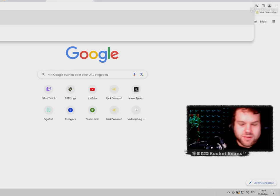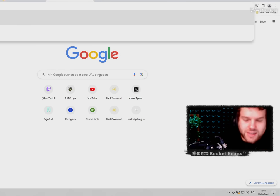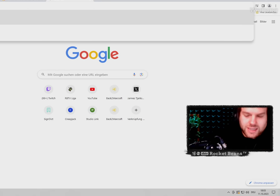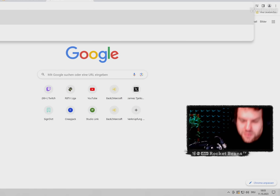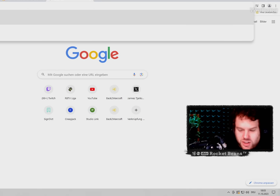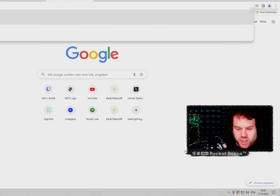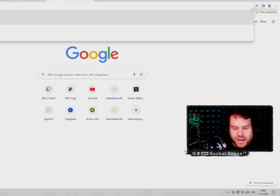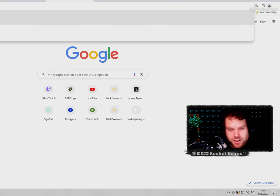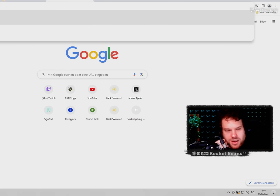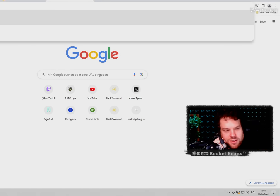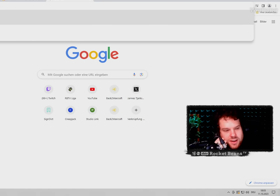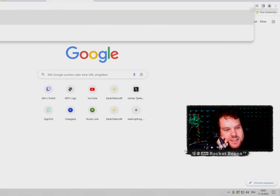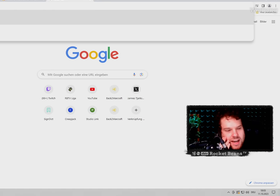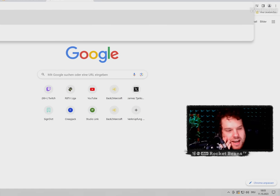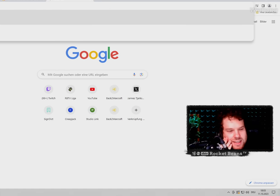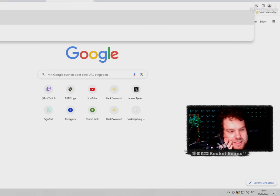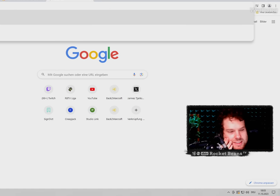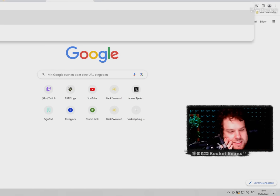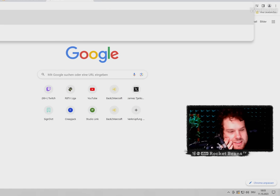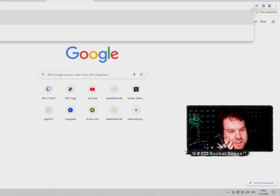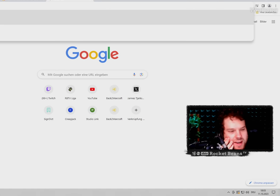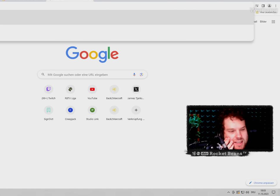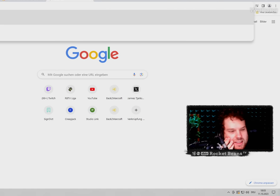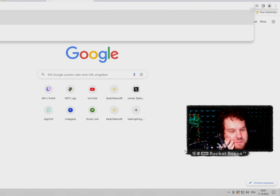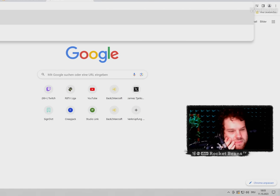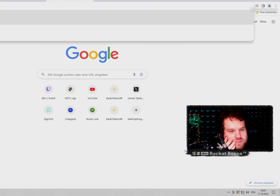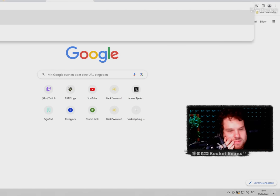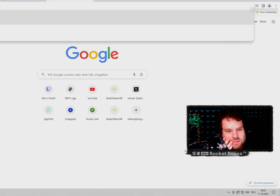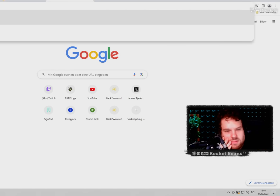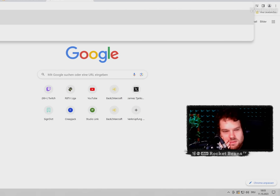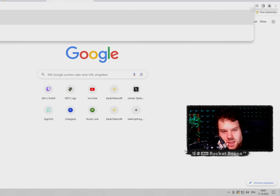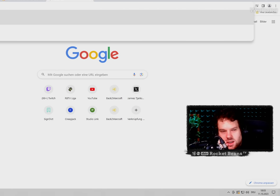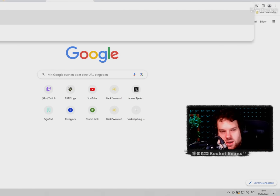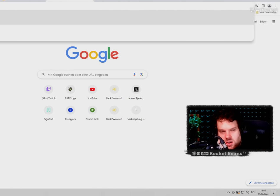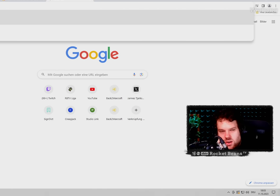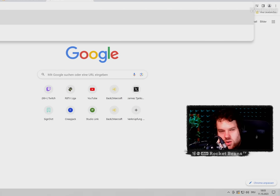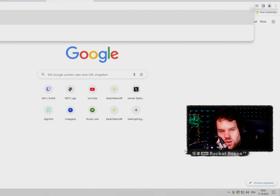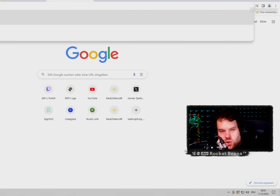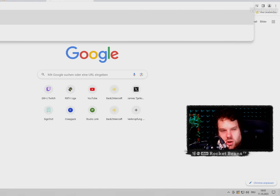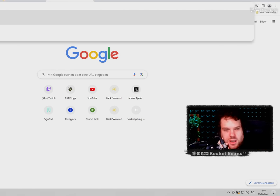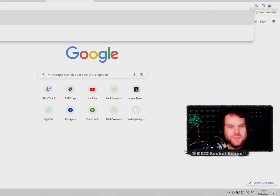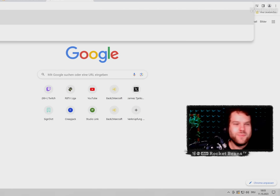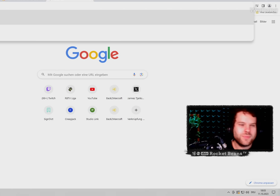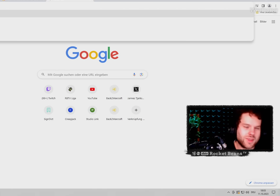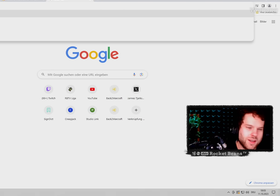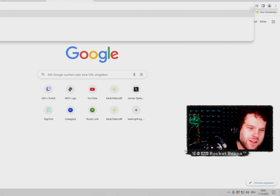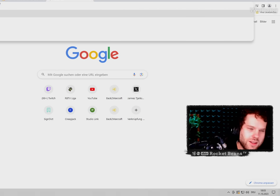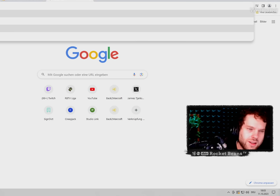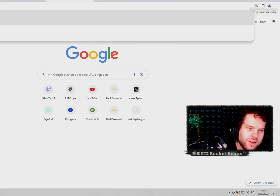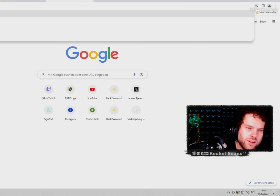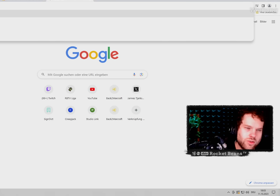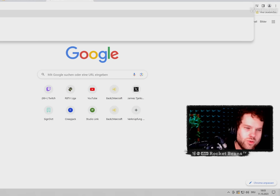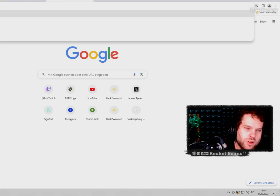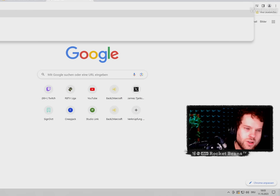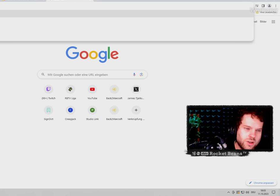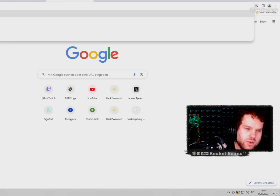Weitgreifende Entscheidung. Entschuldigung. würde sagen... Zweitens. Googeln. Gu...